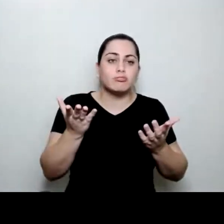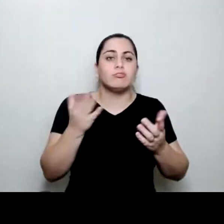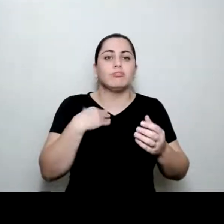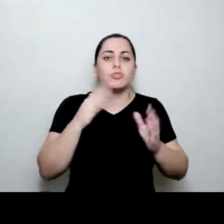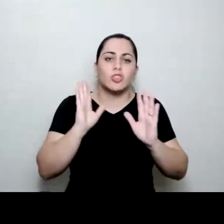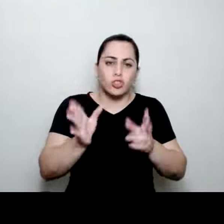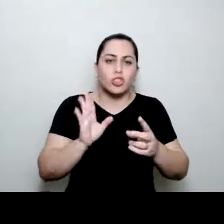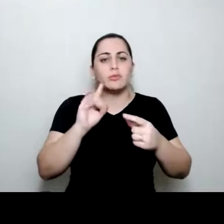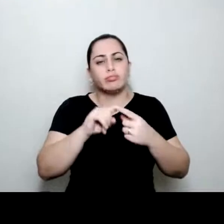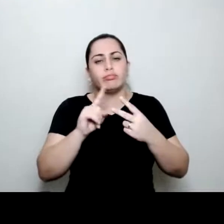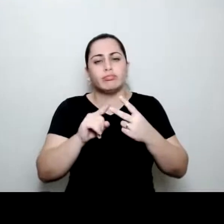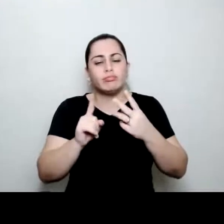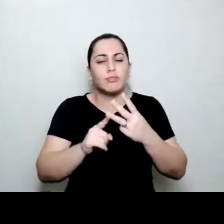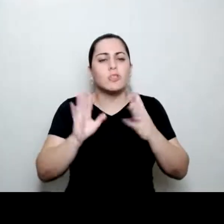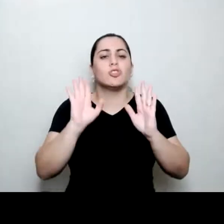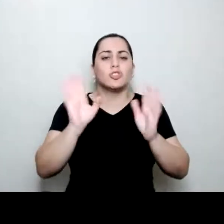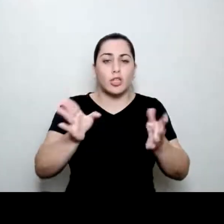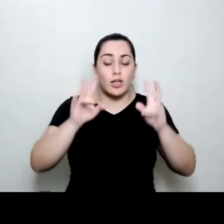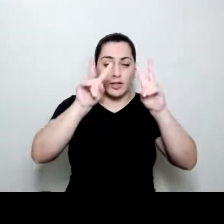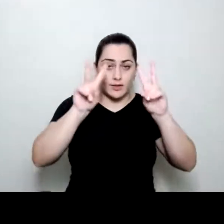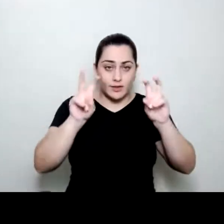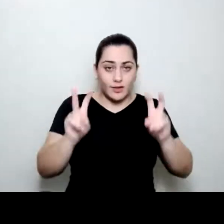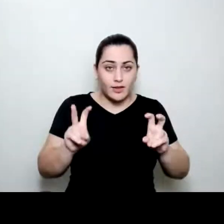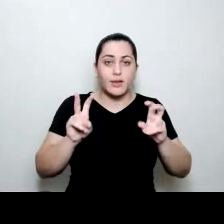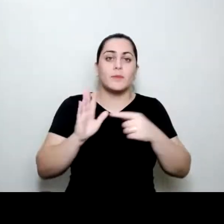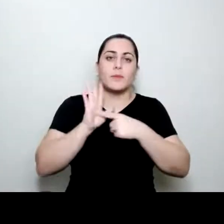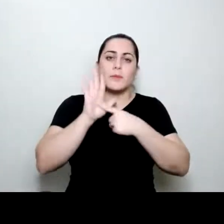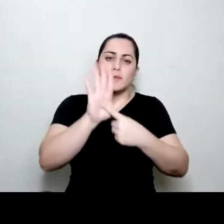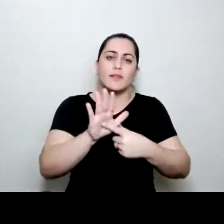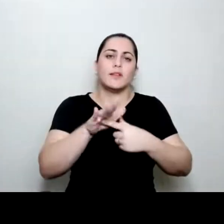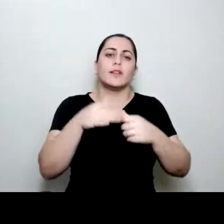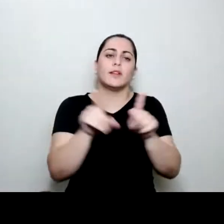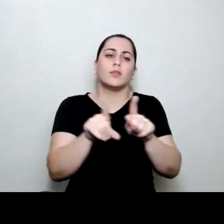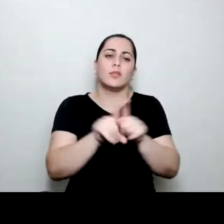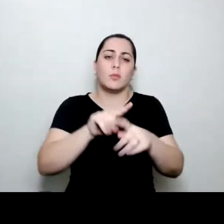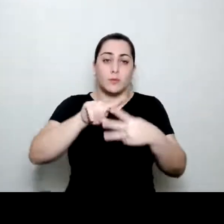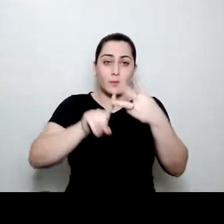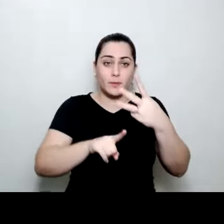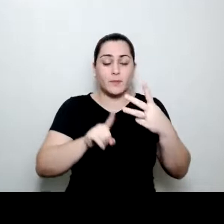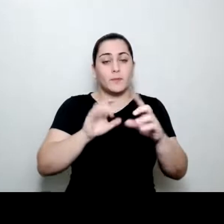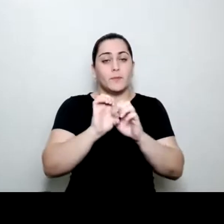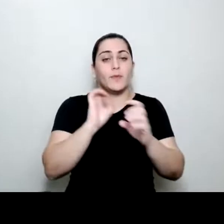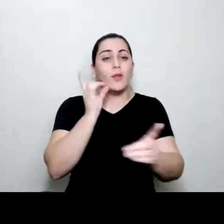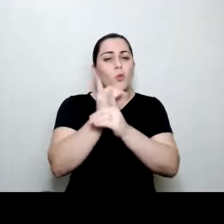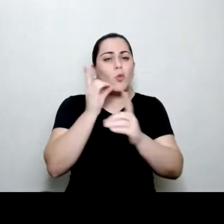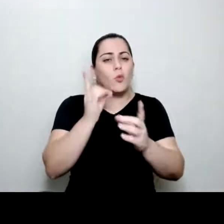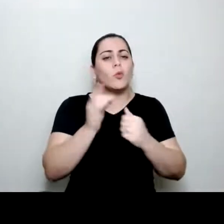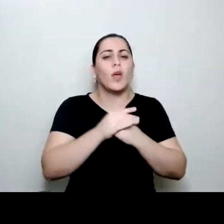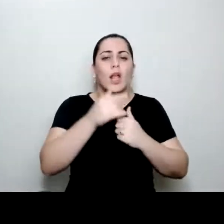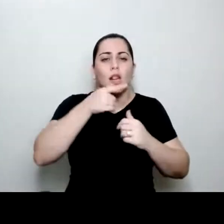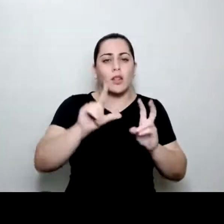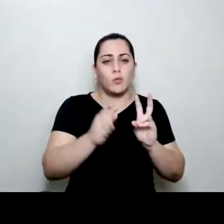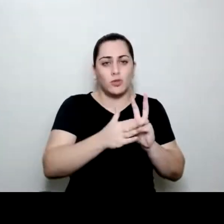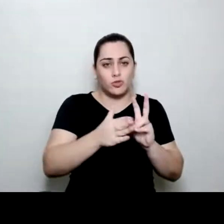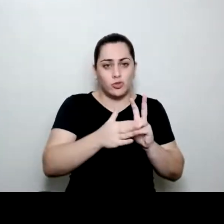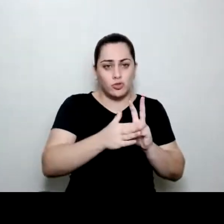encontros, que os temas abordados de forma transversal nos 3 encontros têm sido das línguas indígenas do